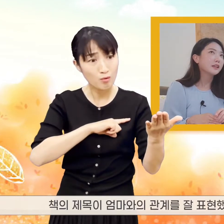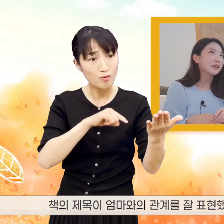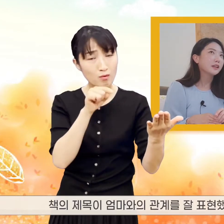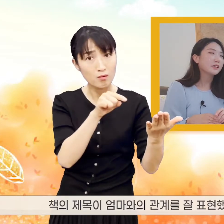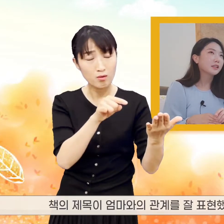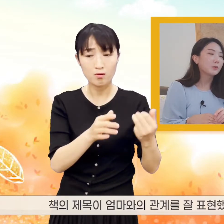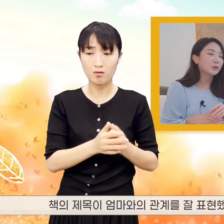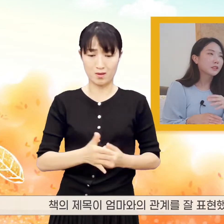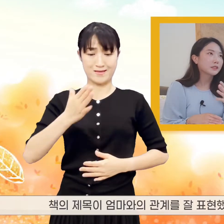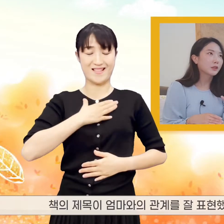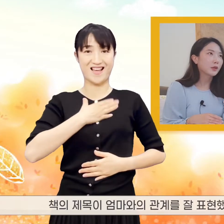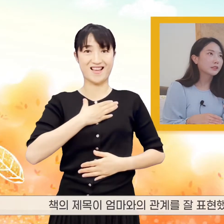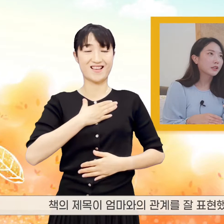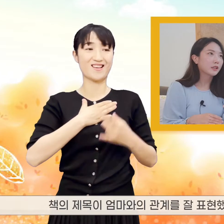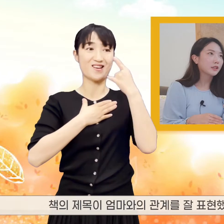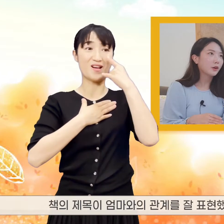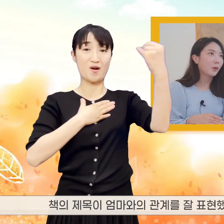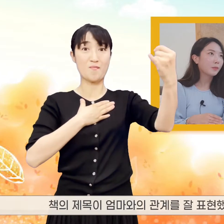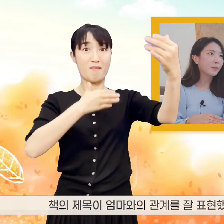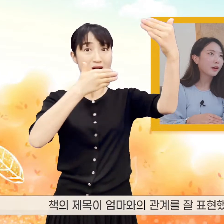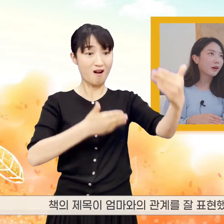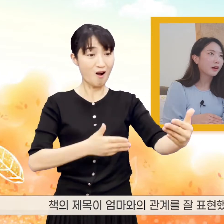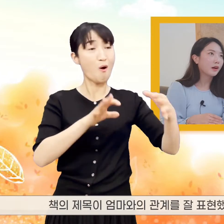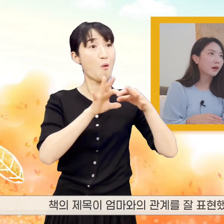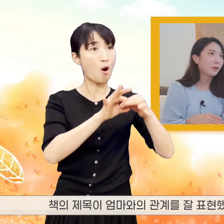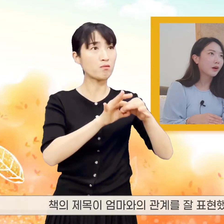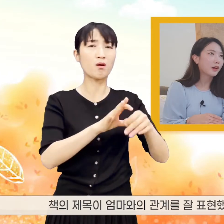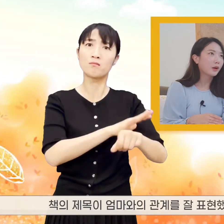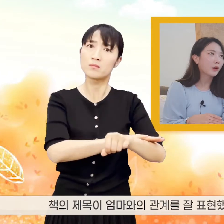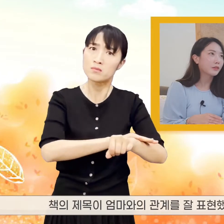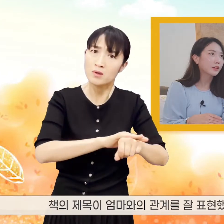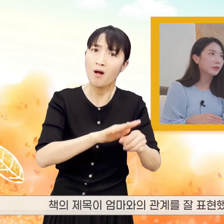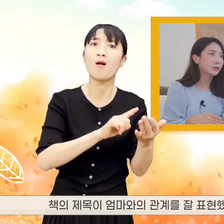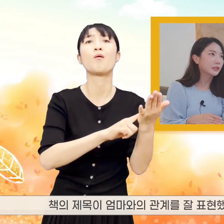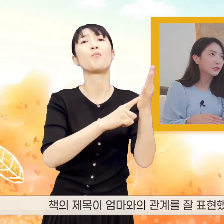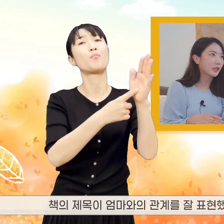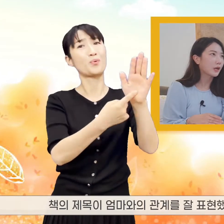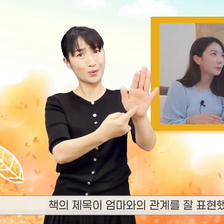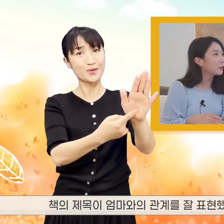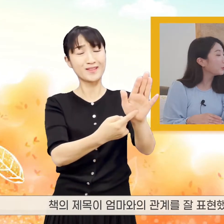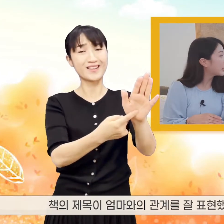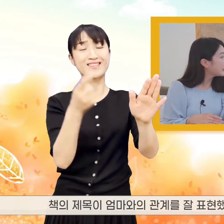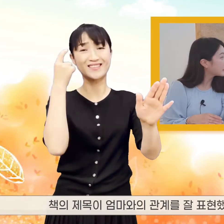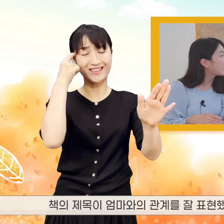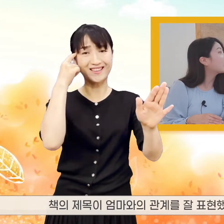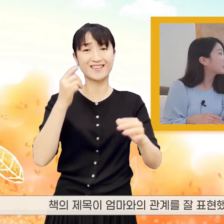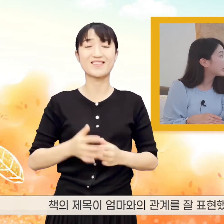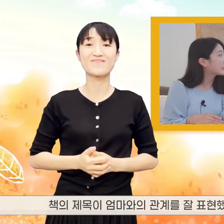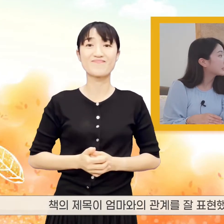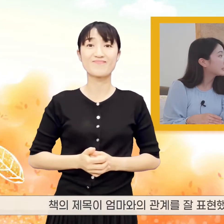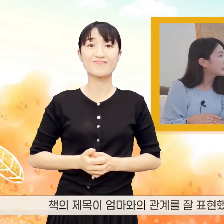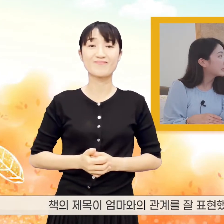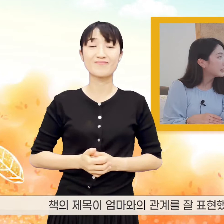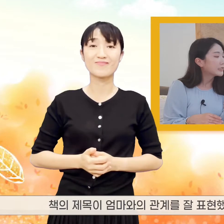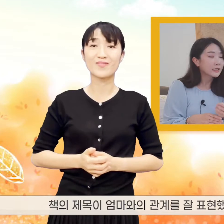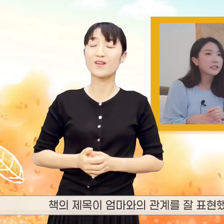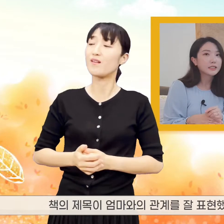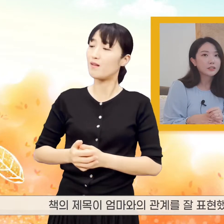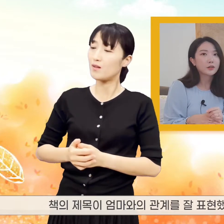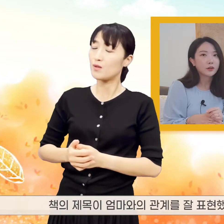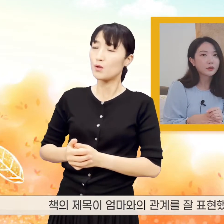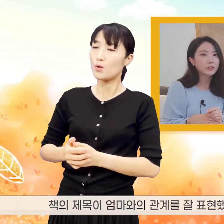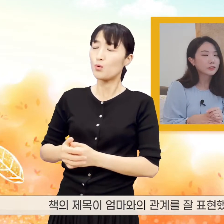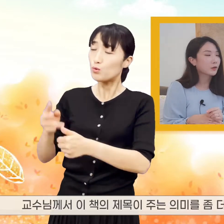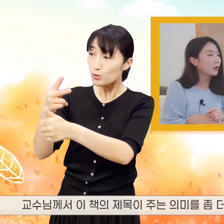이 책의 제목 자체가 굉장히 엄마와의 관계를 굉장히 잘 표현한 네. 제목이라는